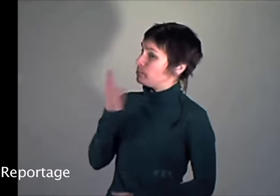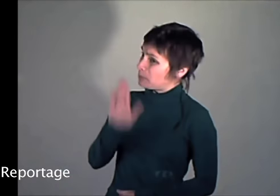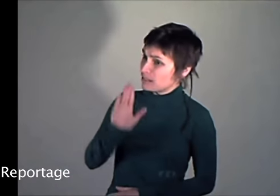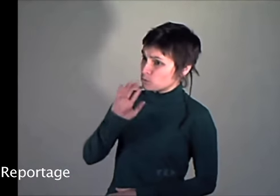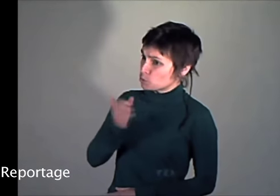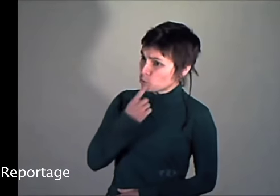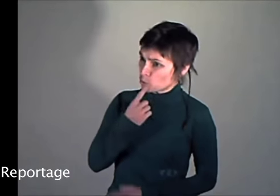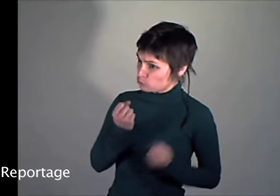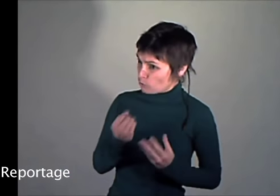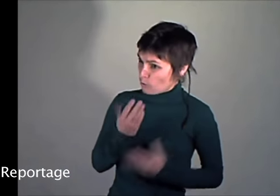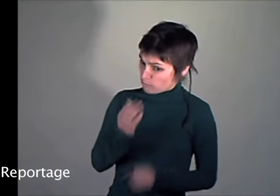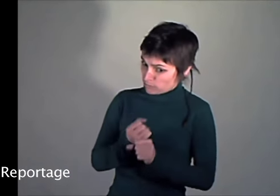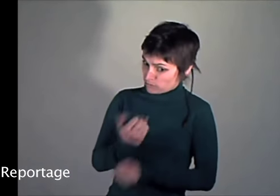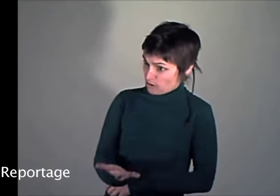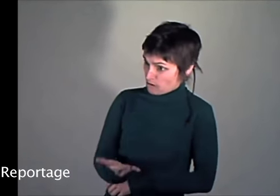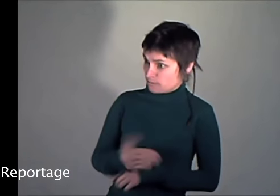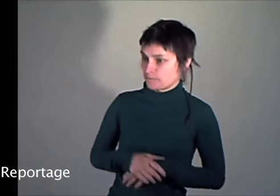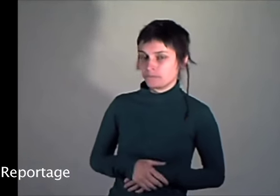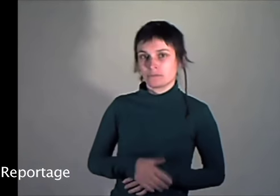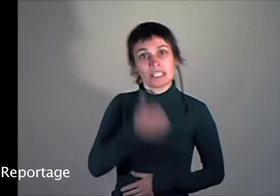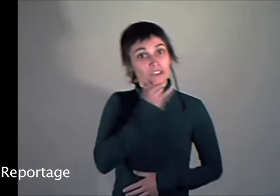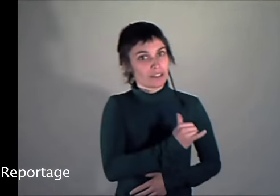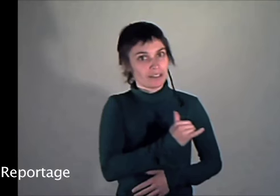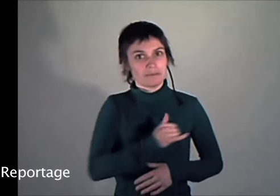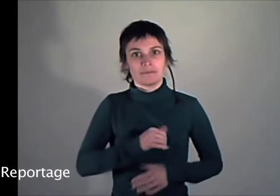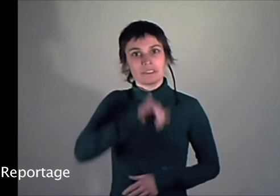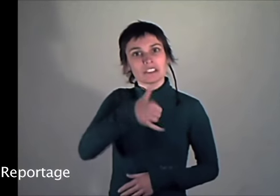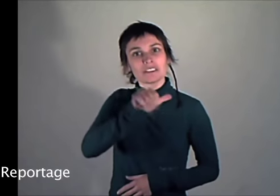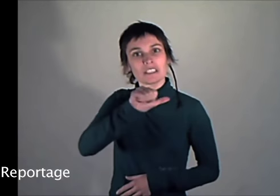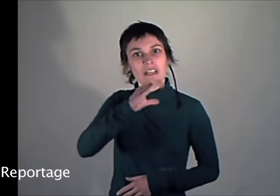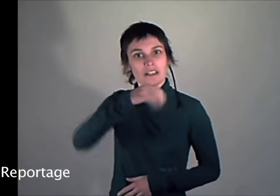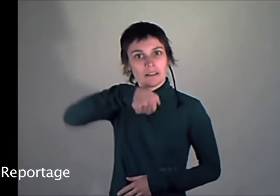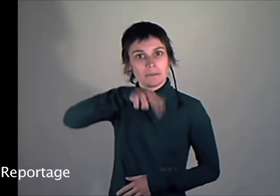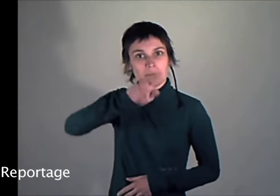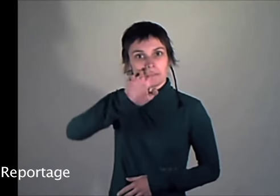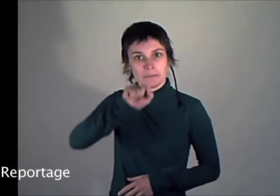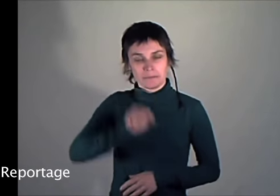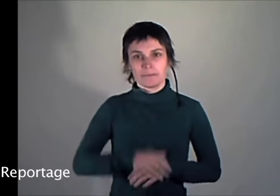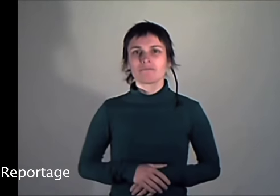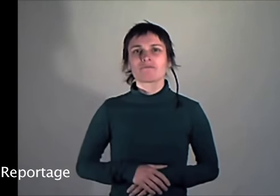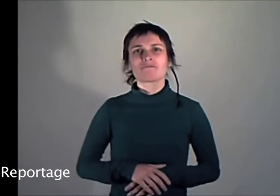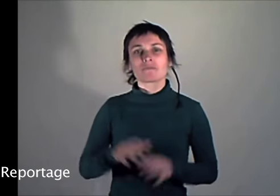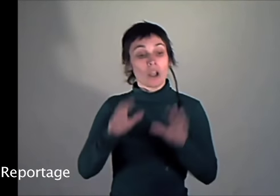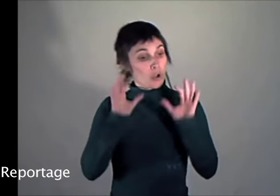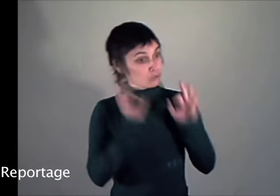des radios et des appareils auditifs. Est-ce que c'était un métier du coup réservé aux sourds ?